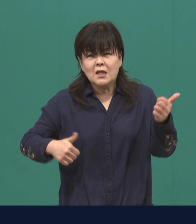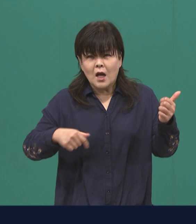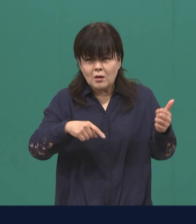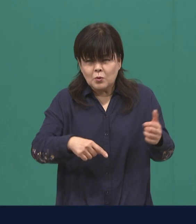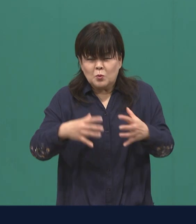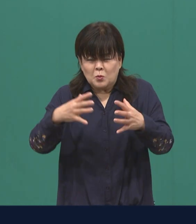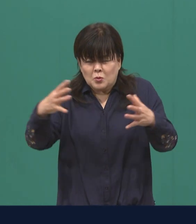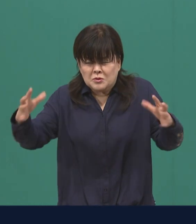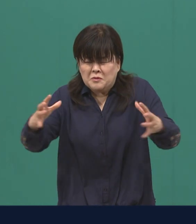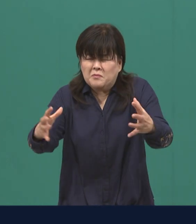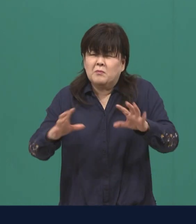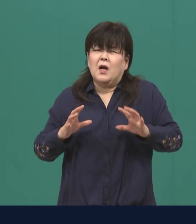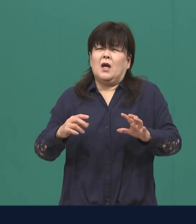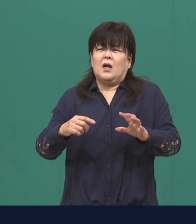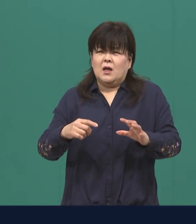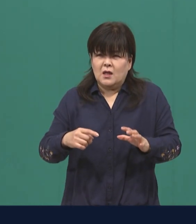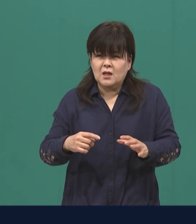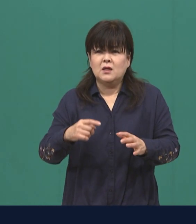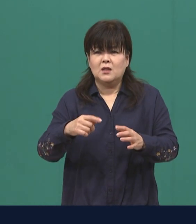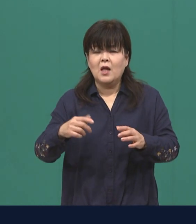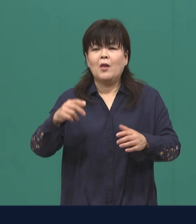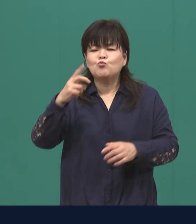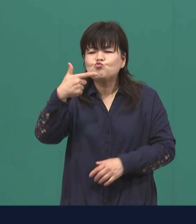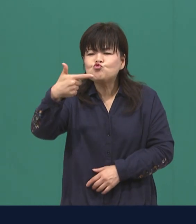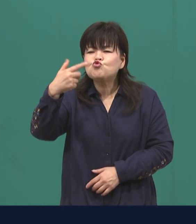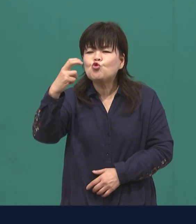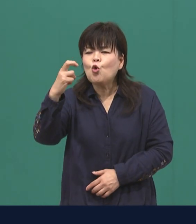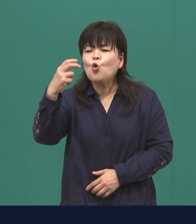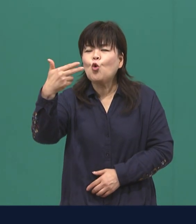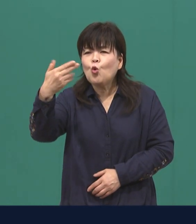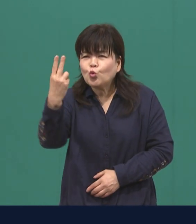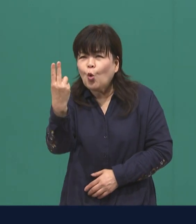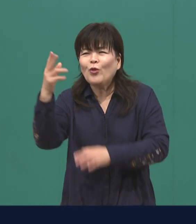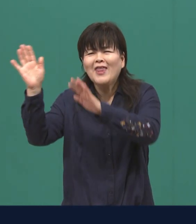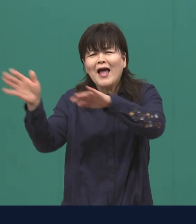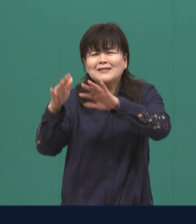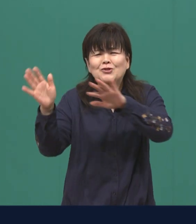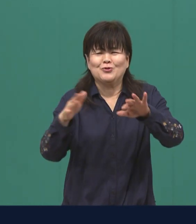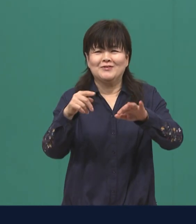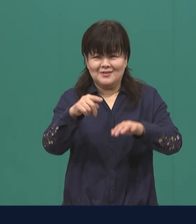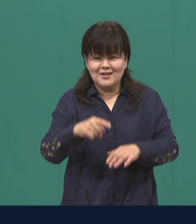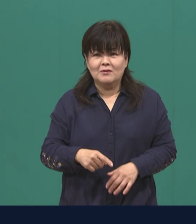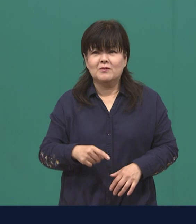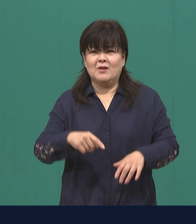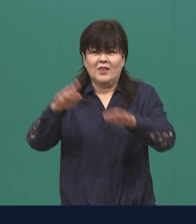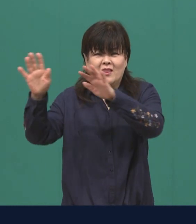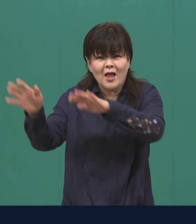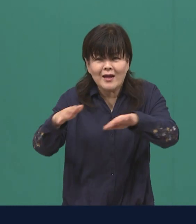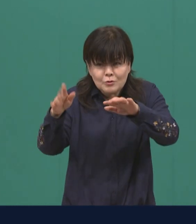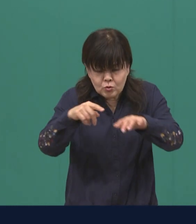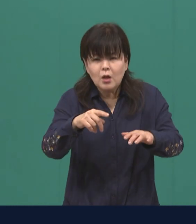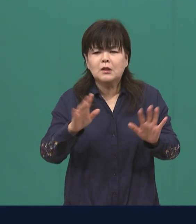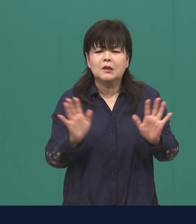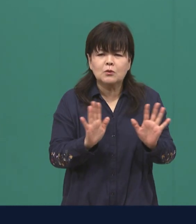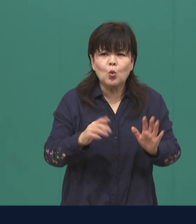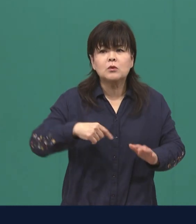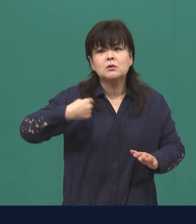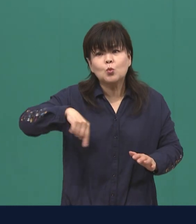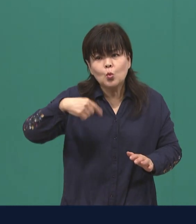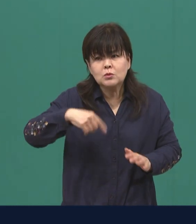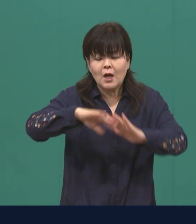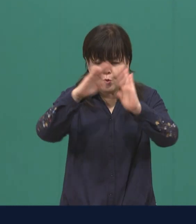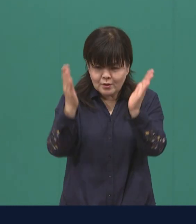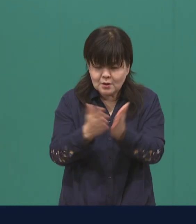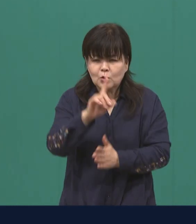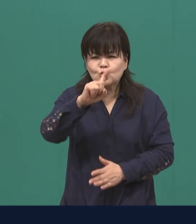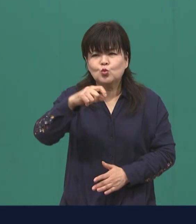1934年滋賀にも甚大な被害をもたらした室戸台風。この台風で